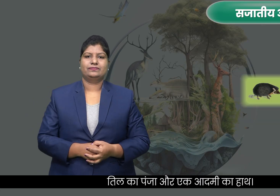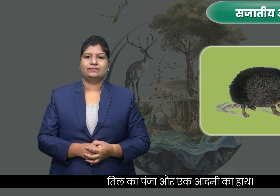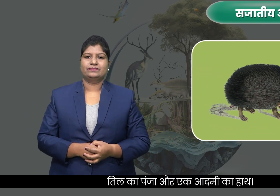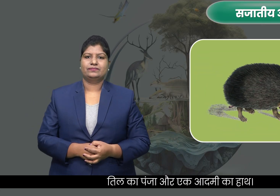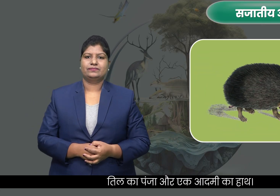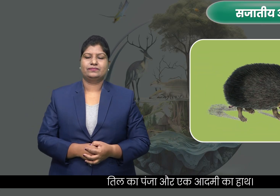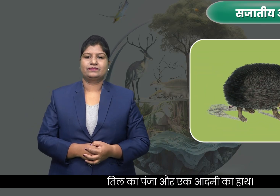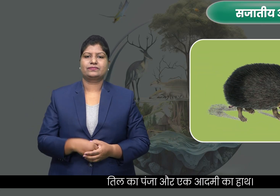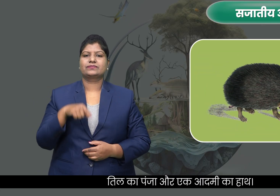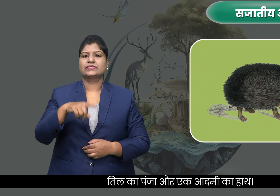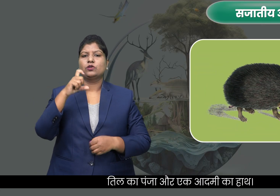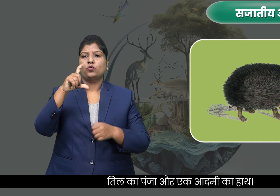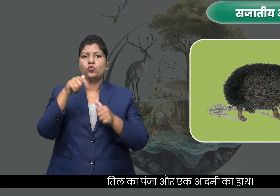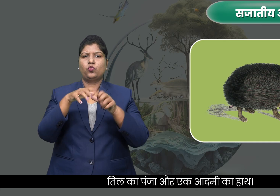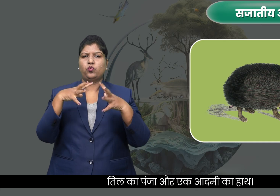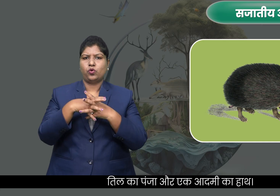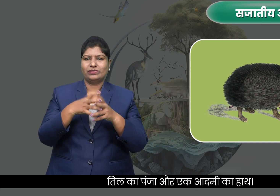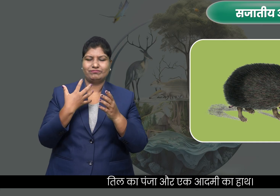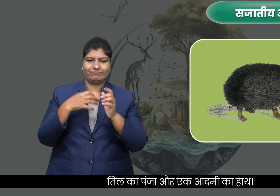तिल का पंजा और एक आदमी का हाथ।